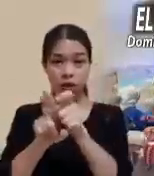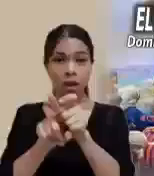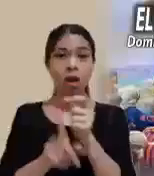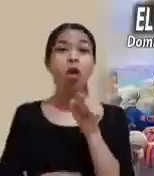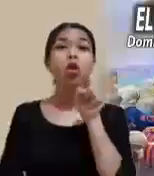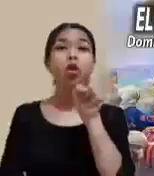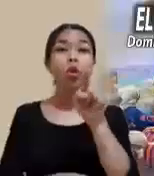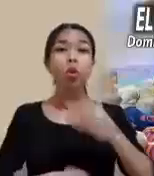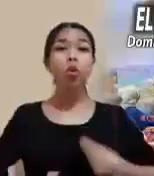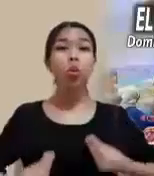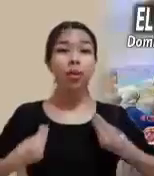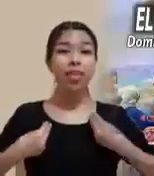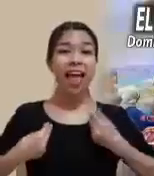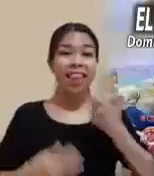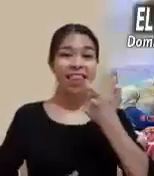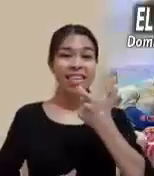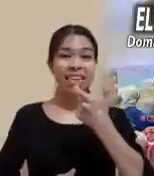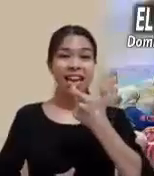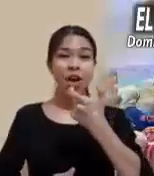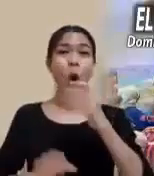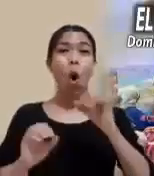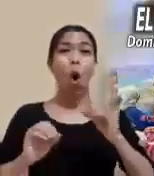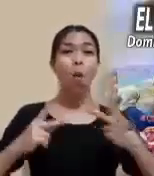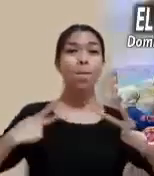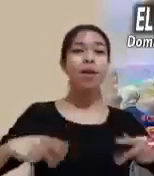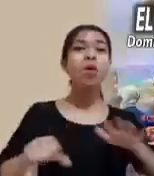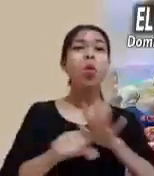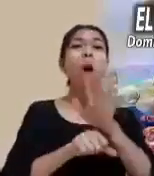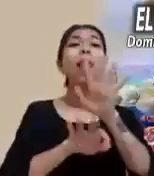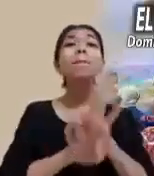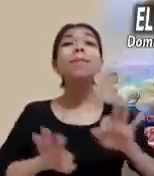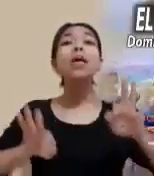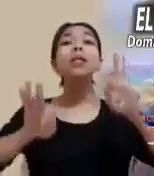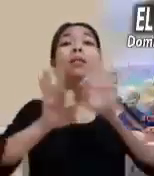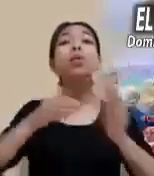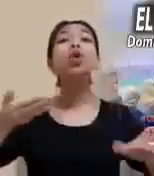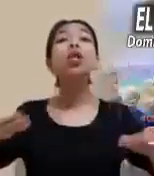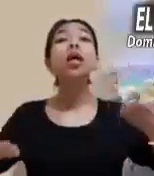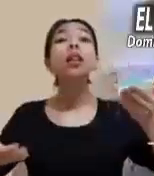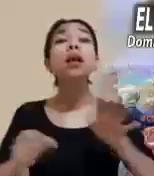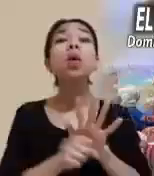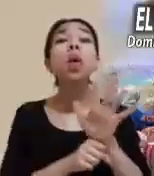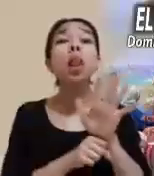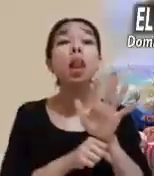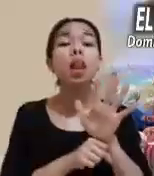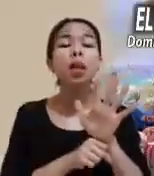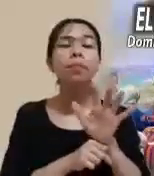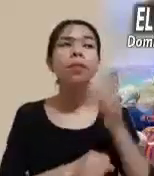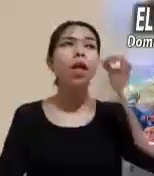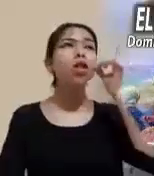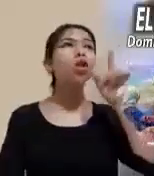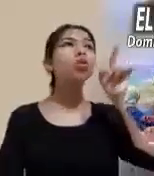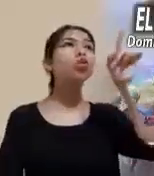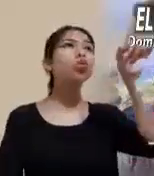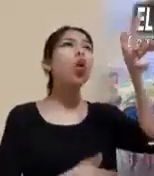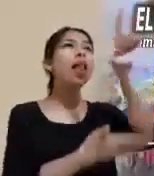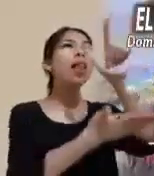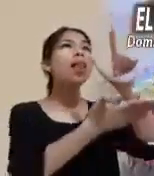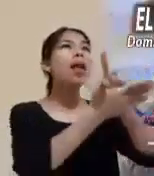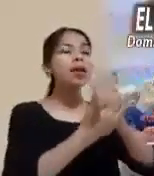Dios nuestro, que en el amor a ti y a nuestro prójimo has querido resumir toda tu